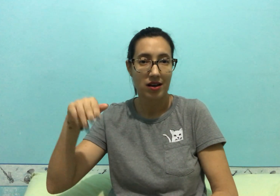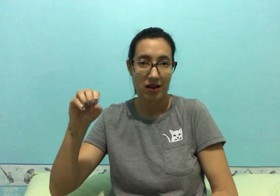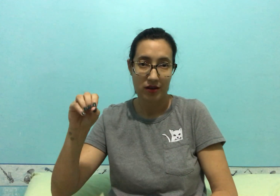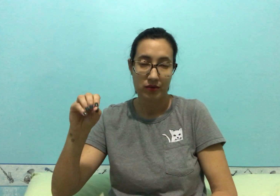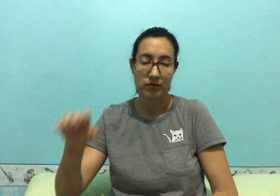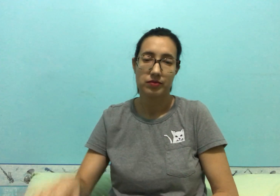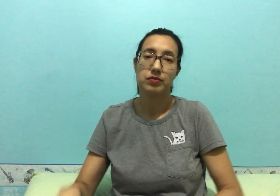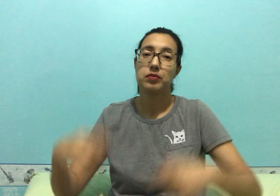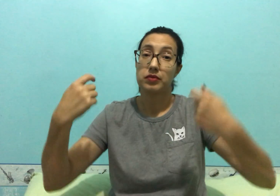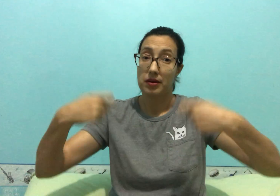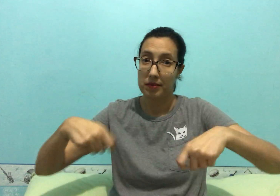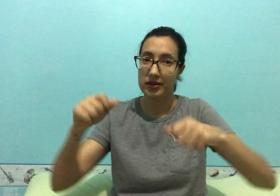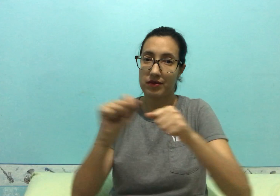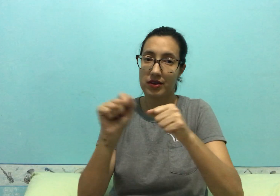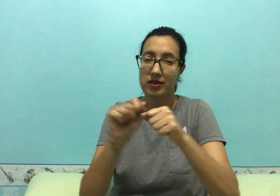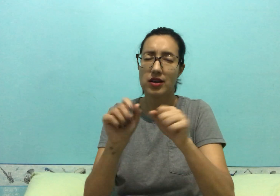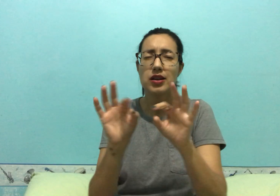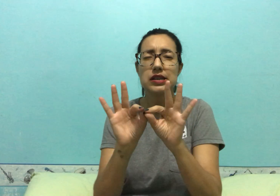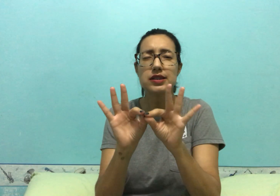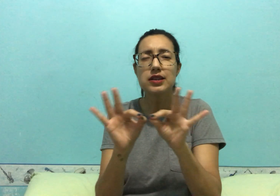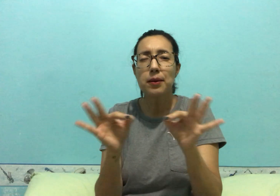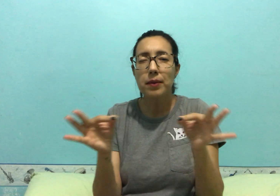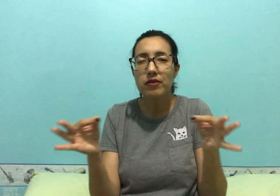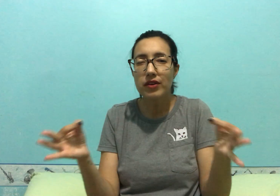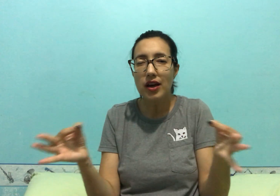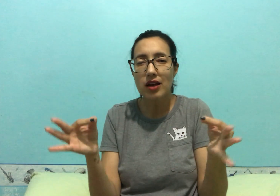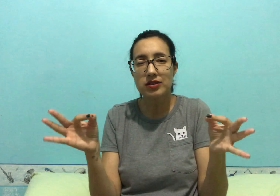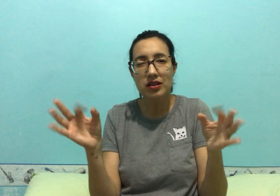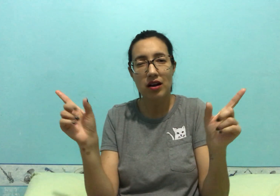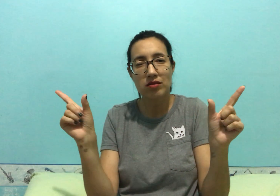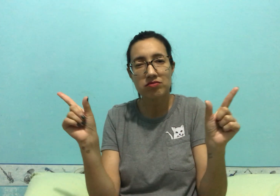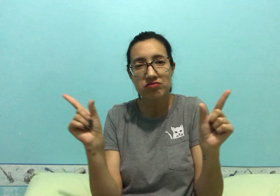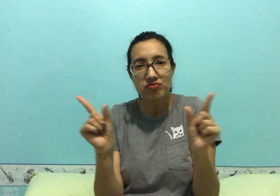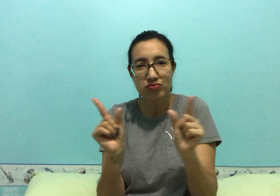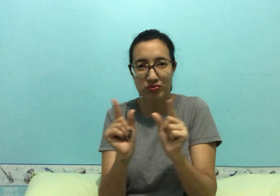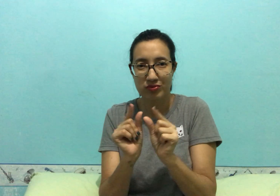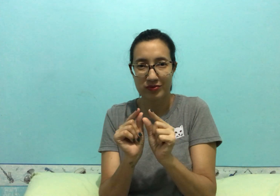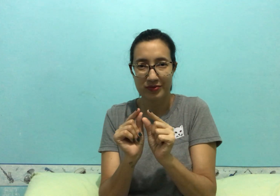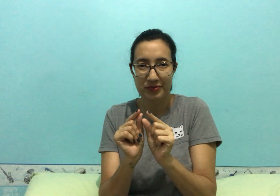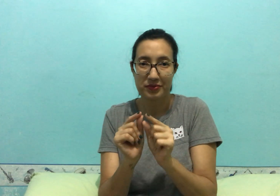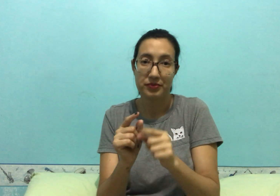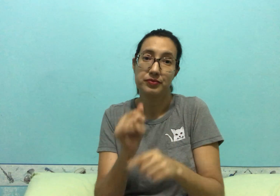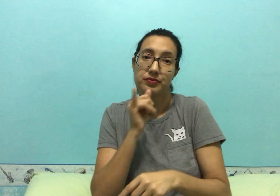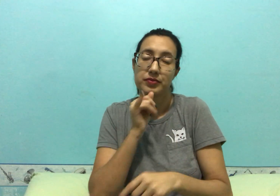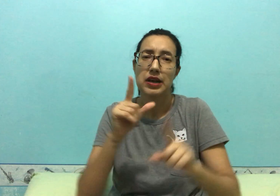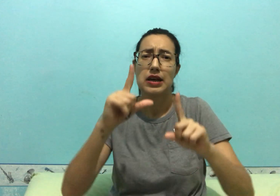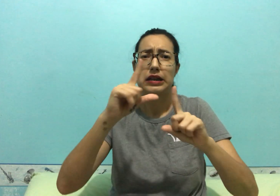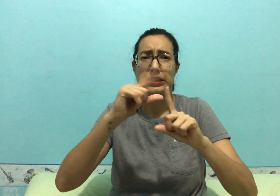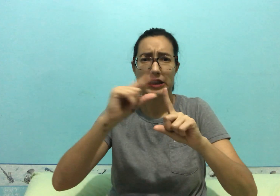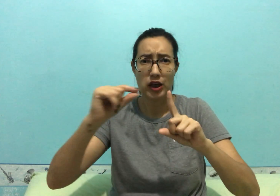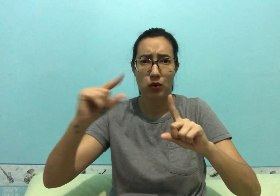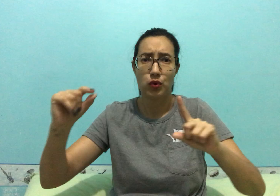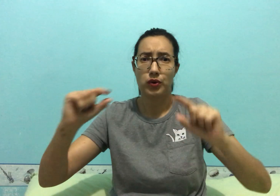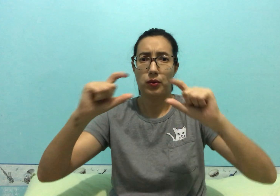significa isso? Às vezes, quando nós elaboramos um circuito, o circuito ele fica com mais portas lógicas do que de